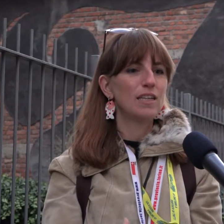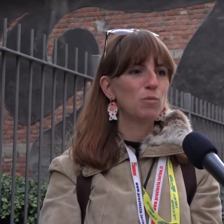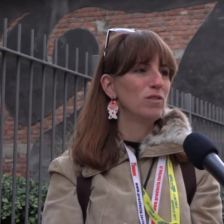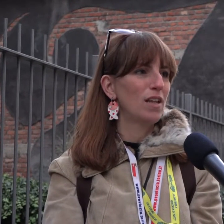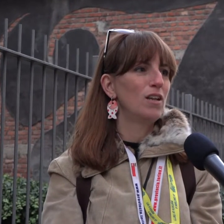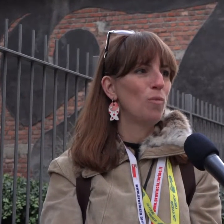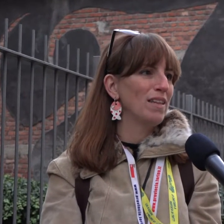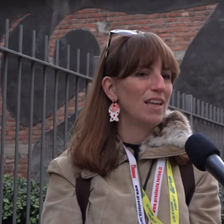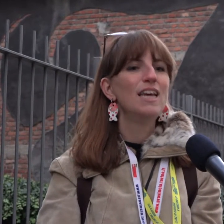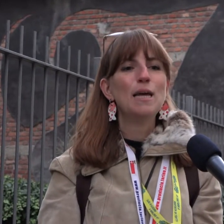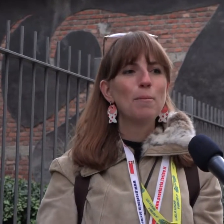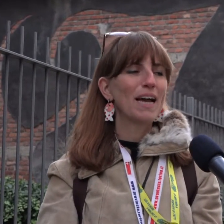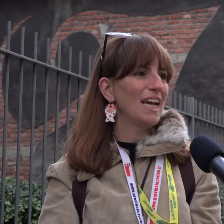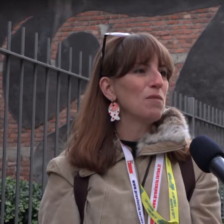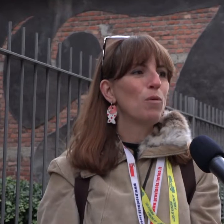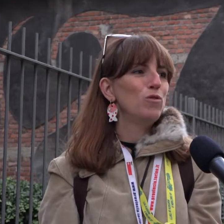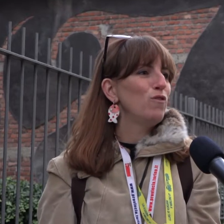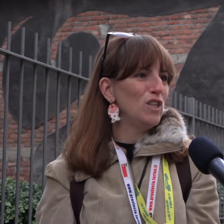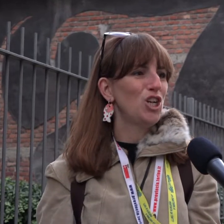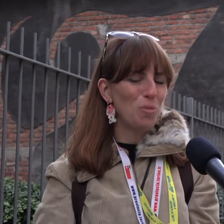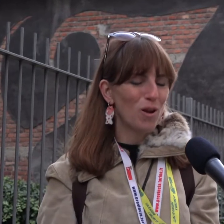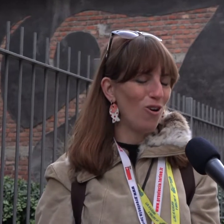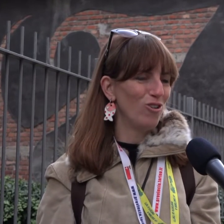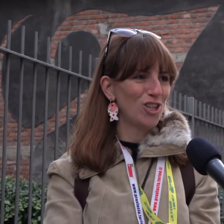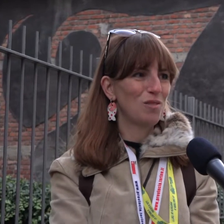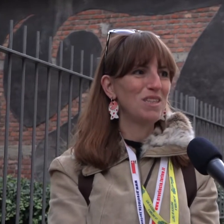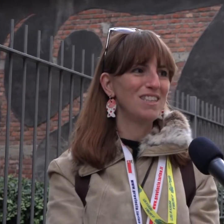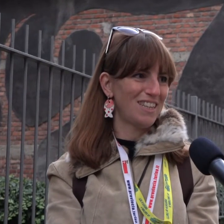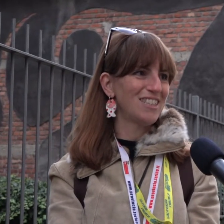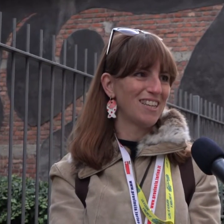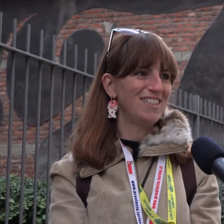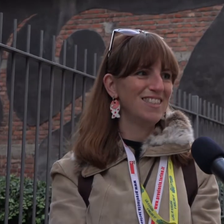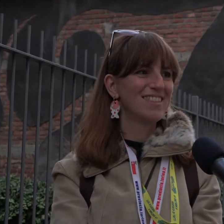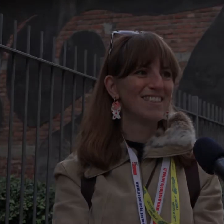rispondere a delle domande magari anche un po' più difficili, però certamente interessanti.